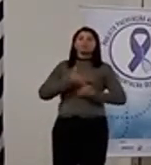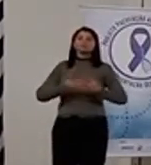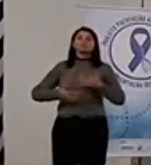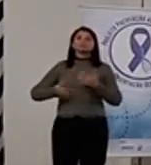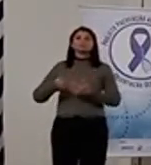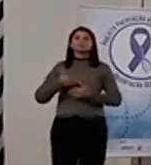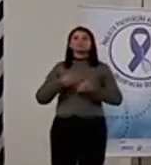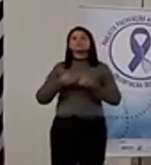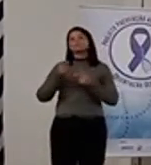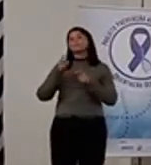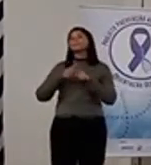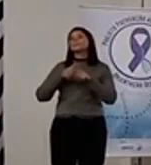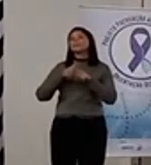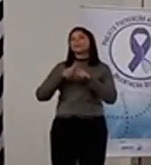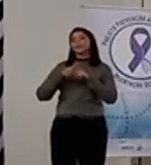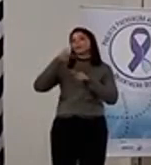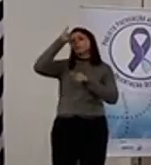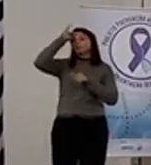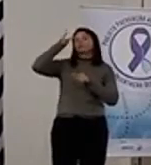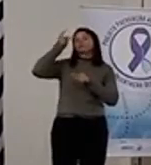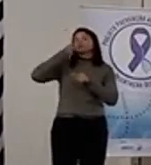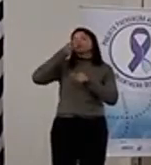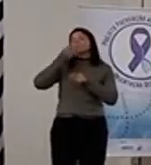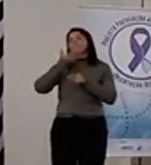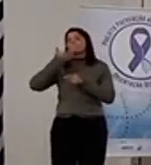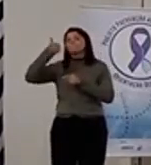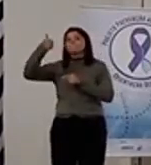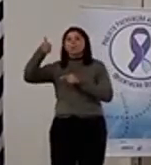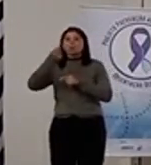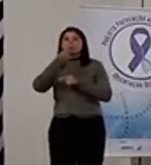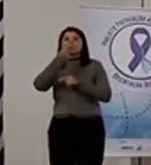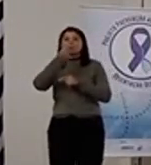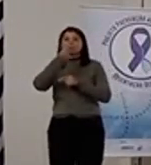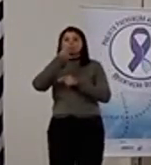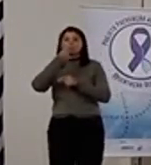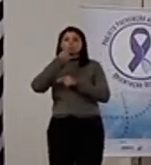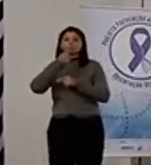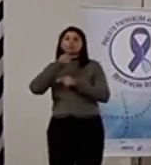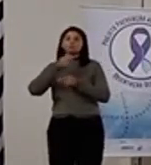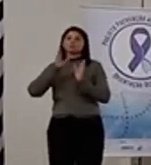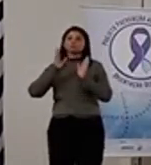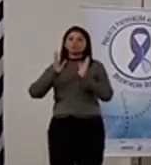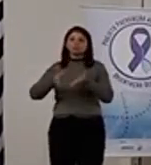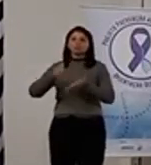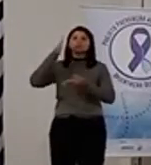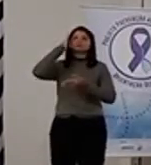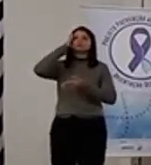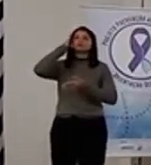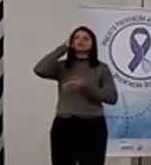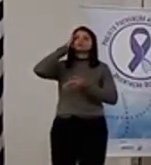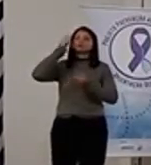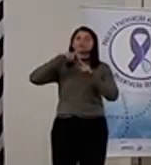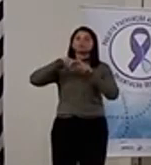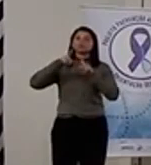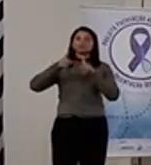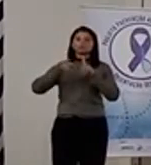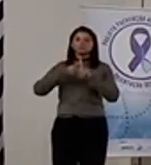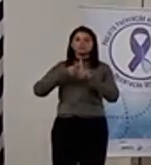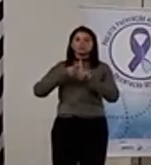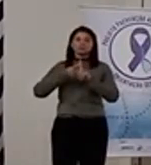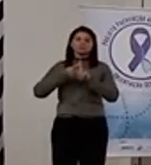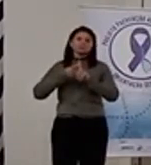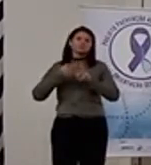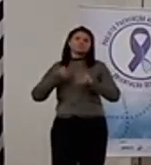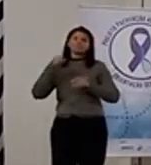mundo dizia que era o melhor medicamento para enjoo que existia. Quem já ficou grávida, sabe que enjoo da gravidez pode ser o quê? Horrível.